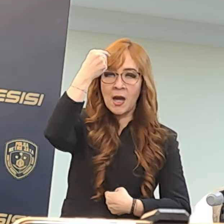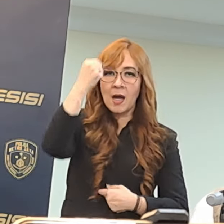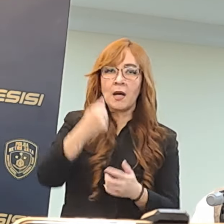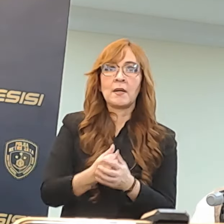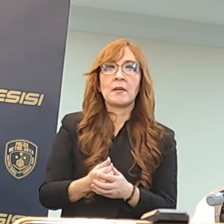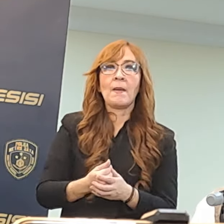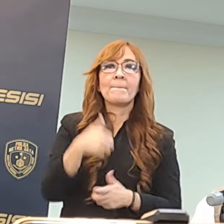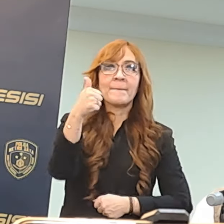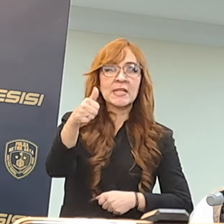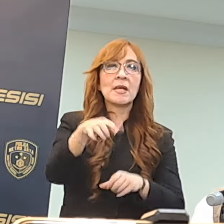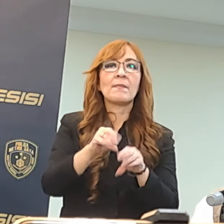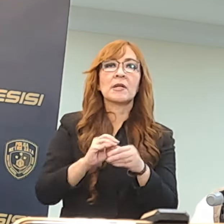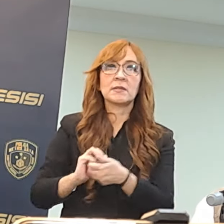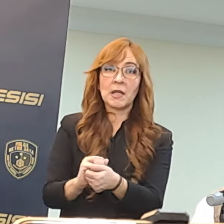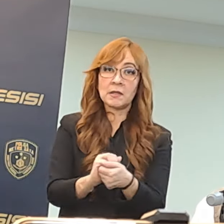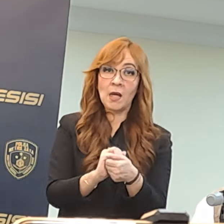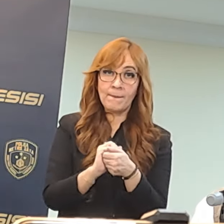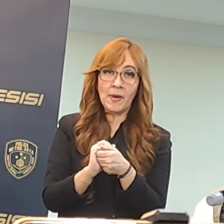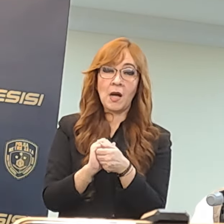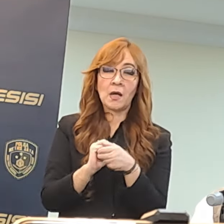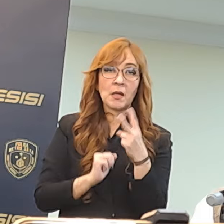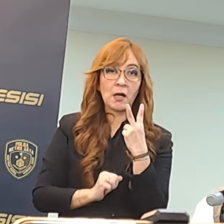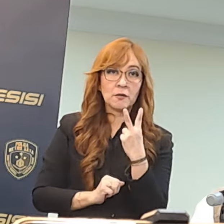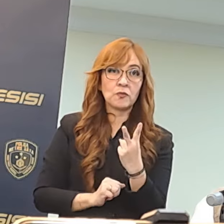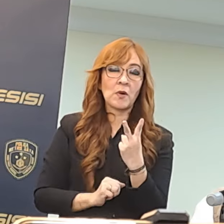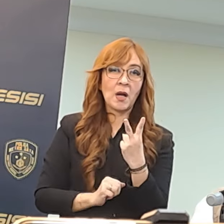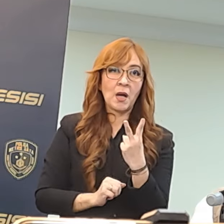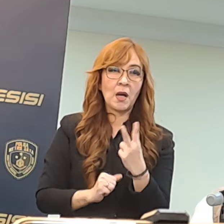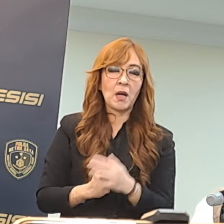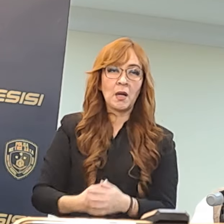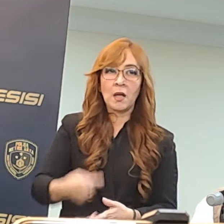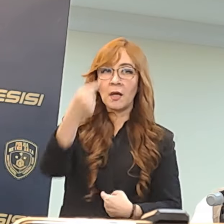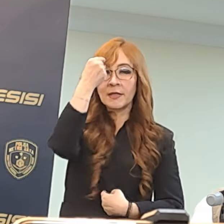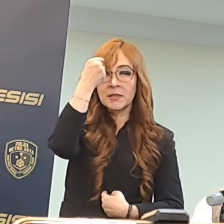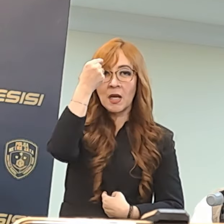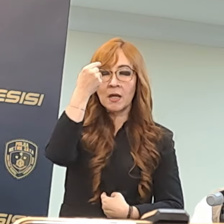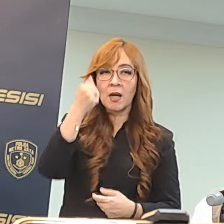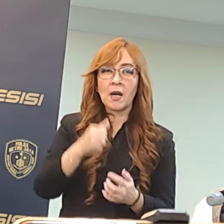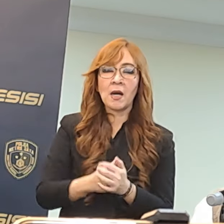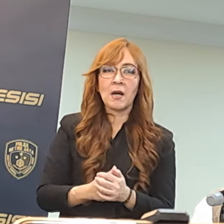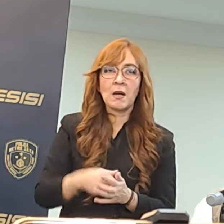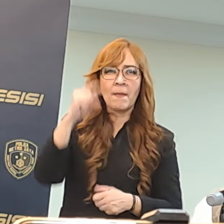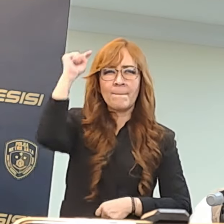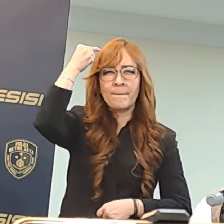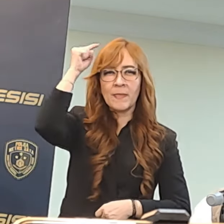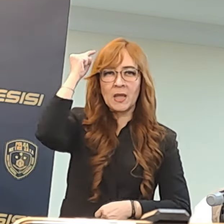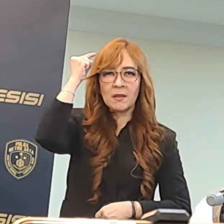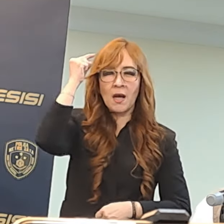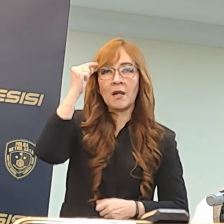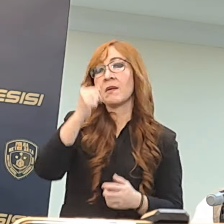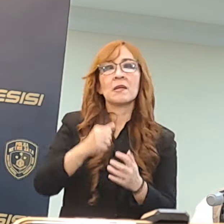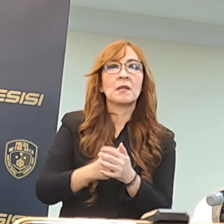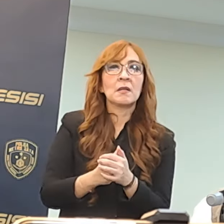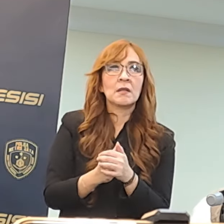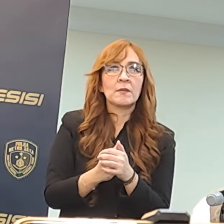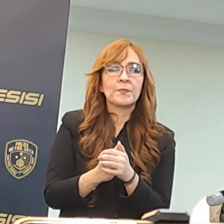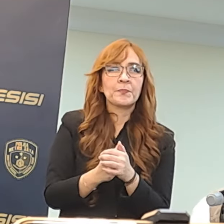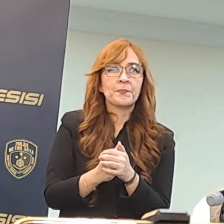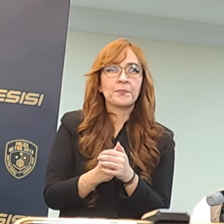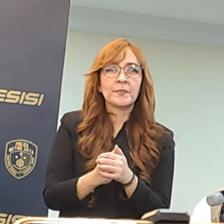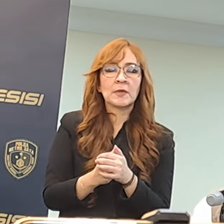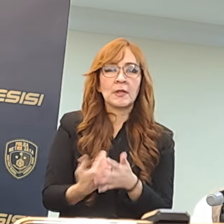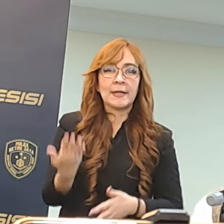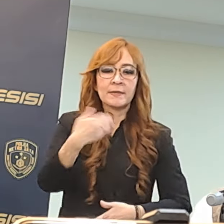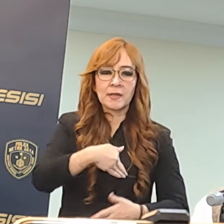kooperatif yang pertama, dan kedua tersangka memiliki status mental yang relatif memadai, dia datang dengan